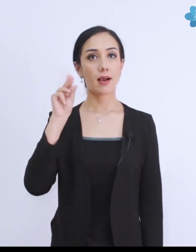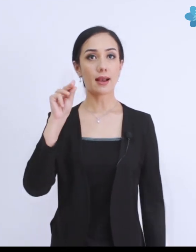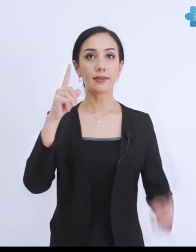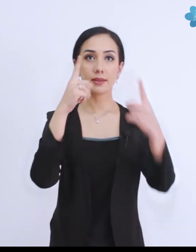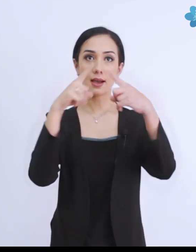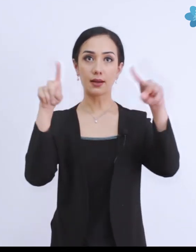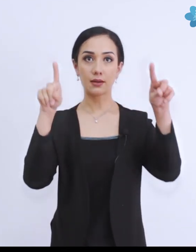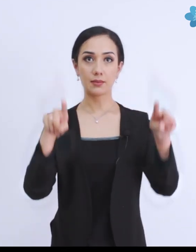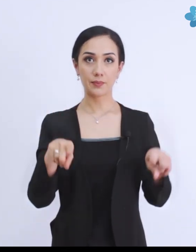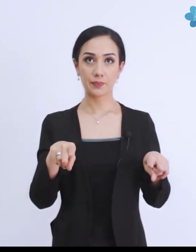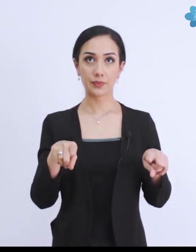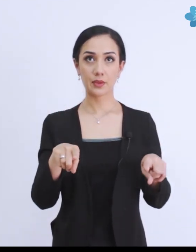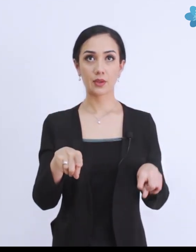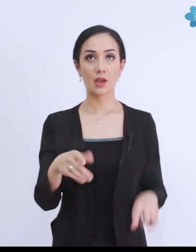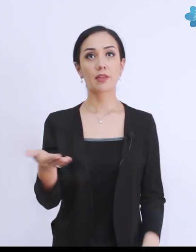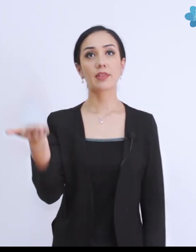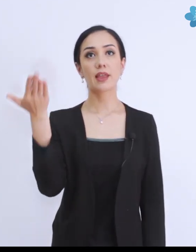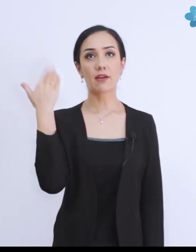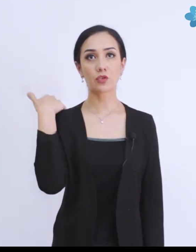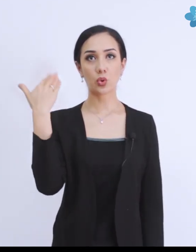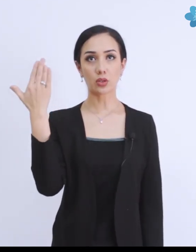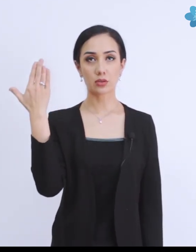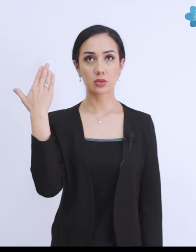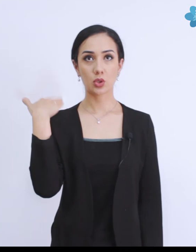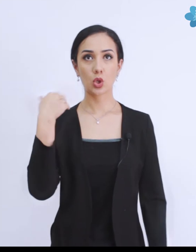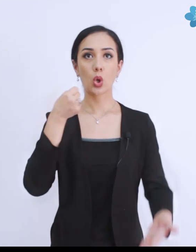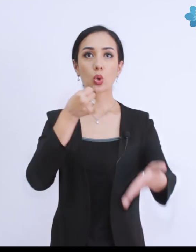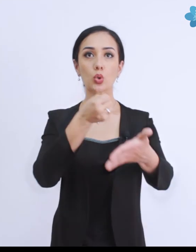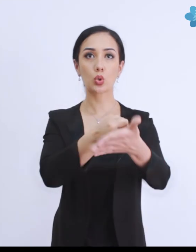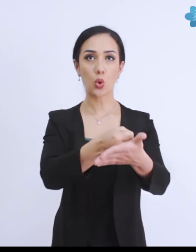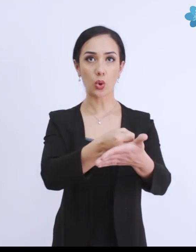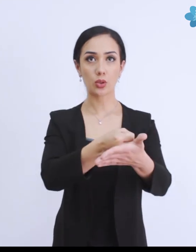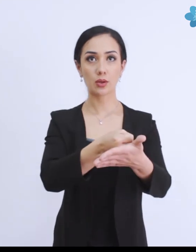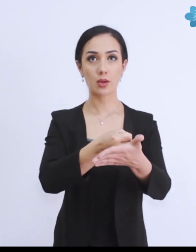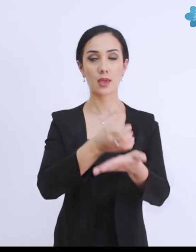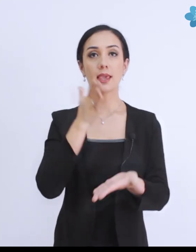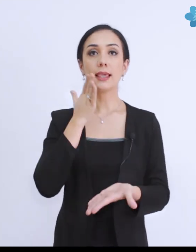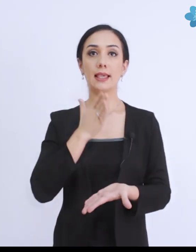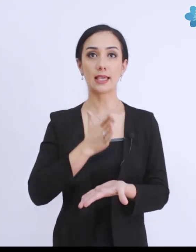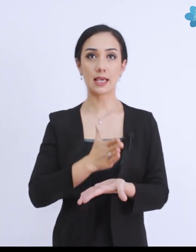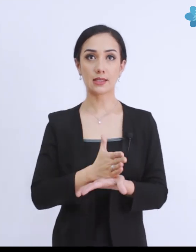календарь давно да есть